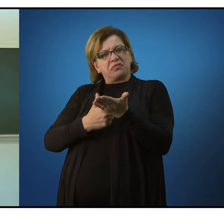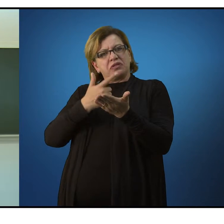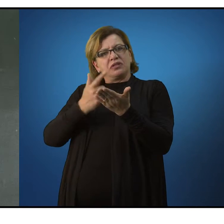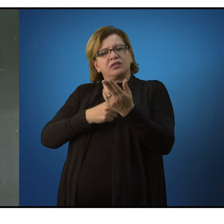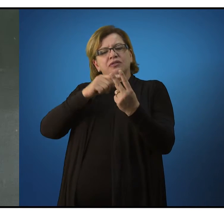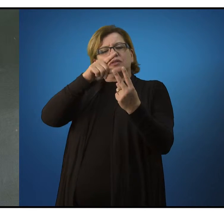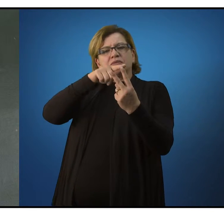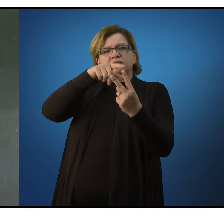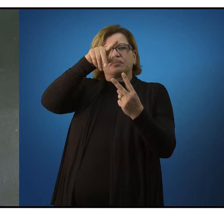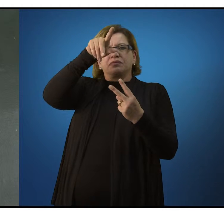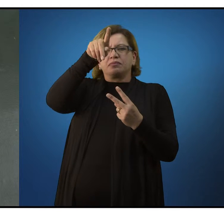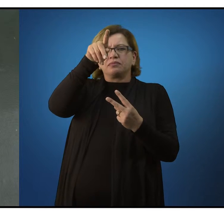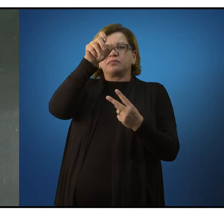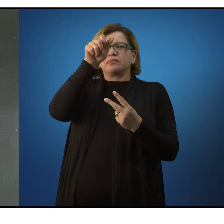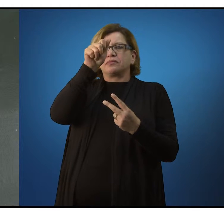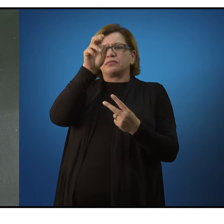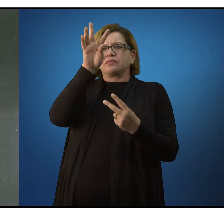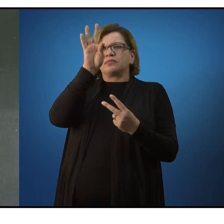a patrística